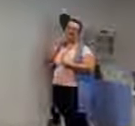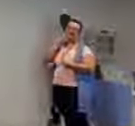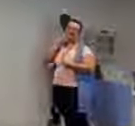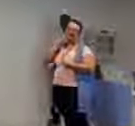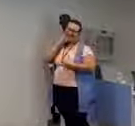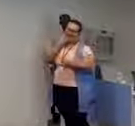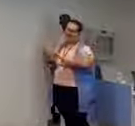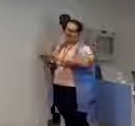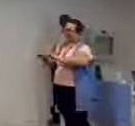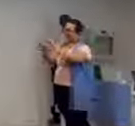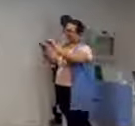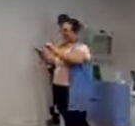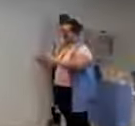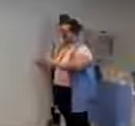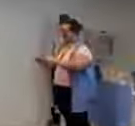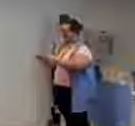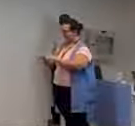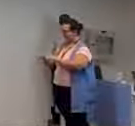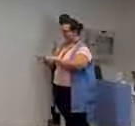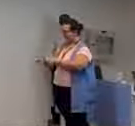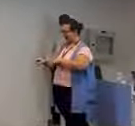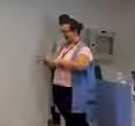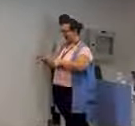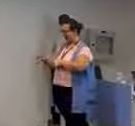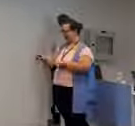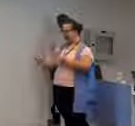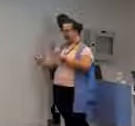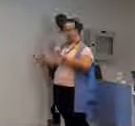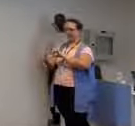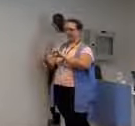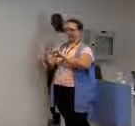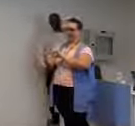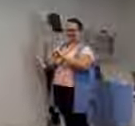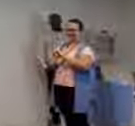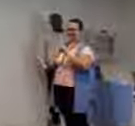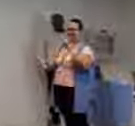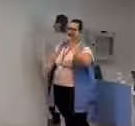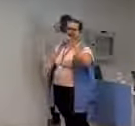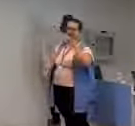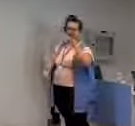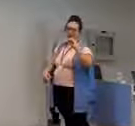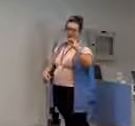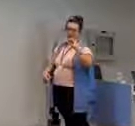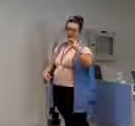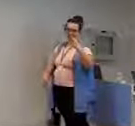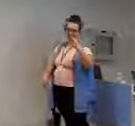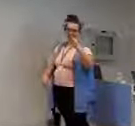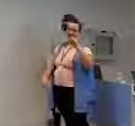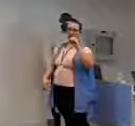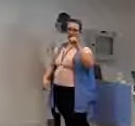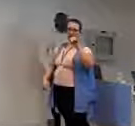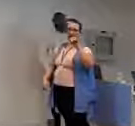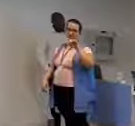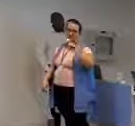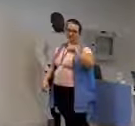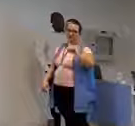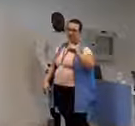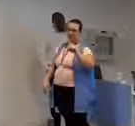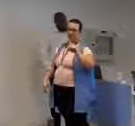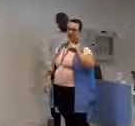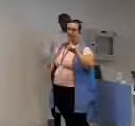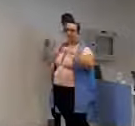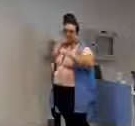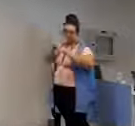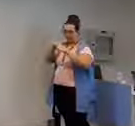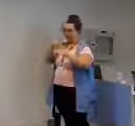metodologia, certo? Vocês vão entender dentro do propósito do TopSolid que quando eu insiro um componente no projeto, ele já tem a sua